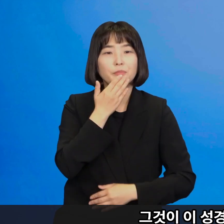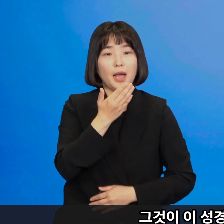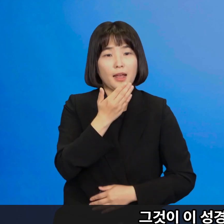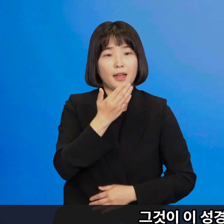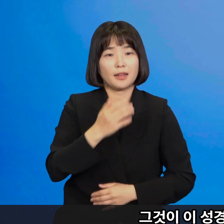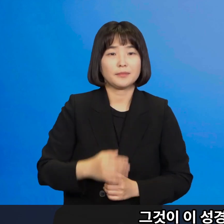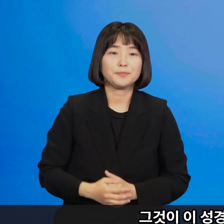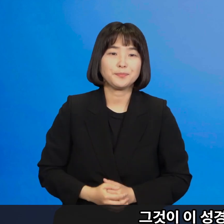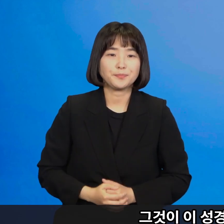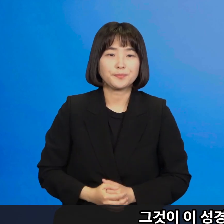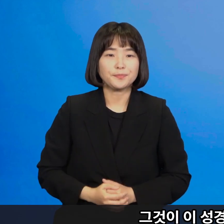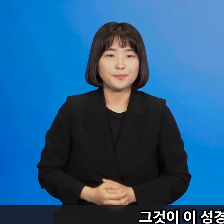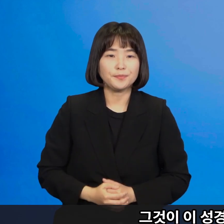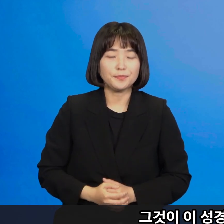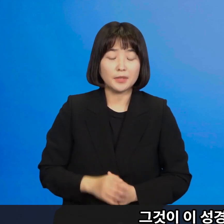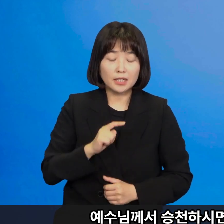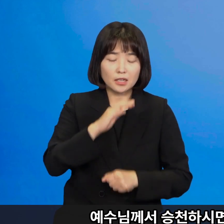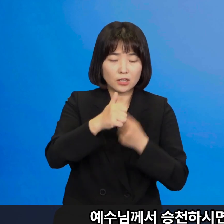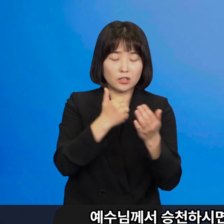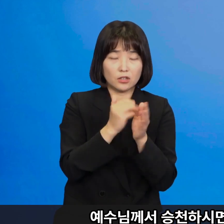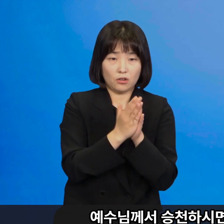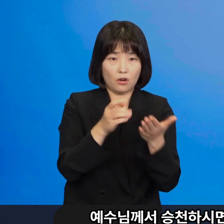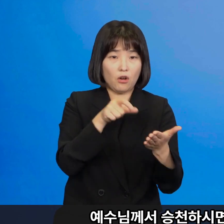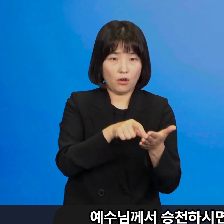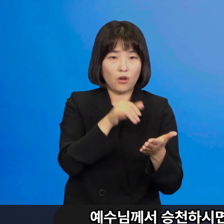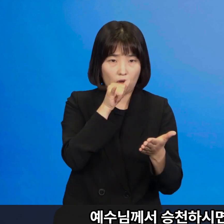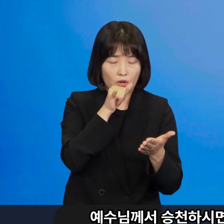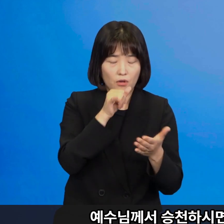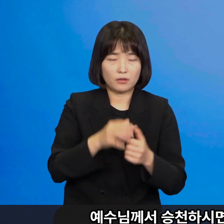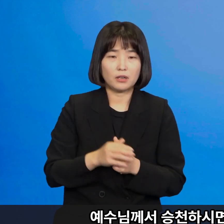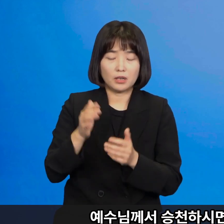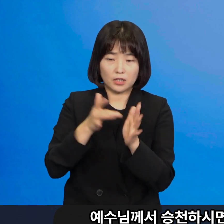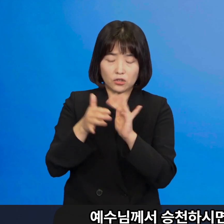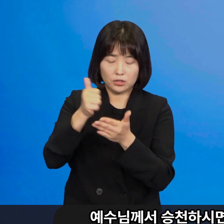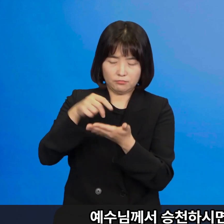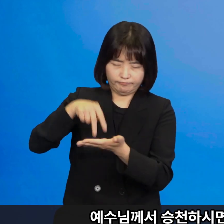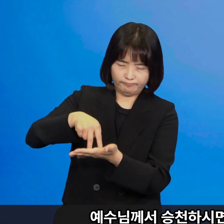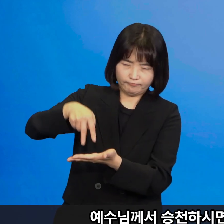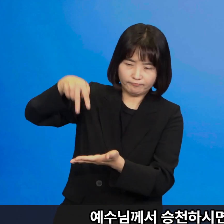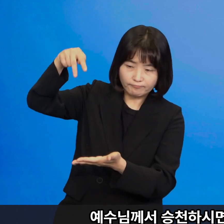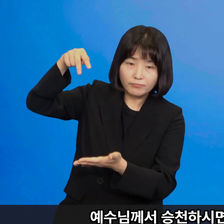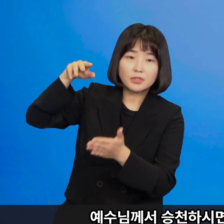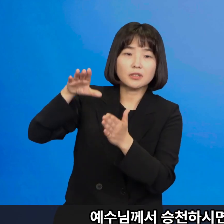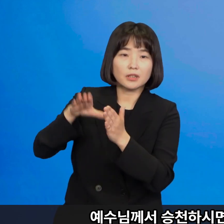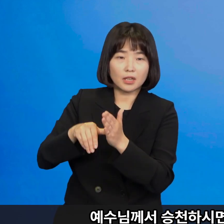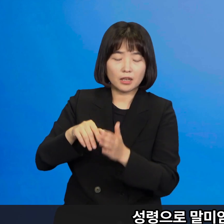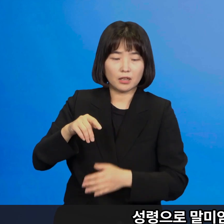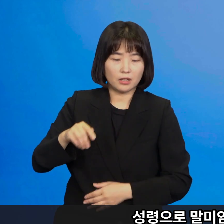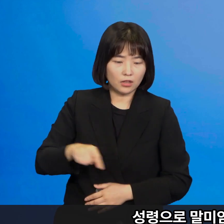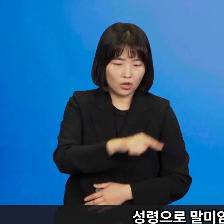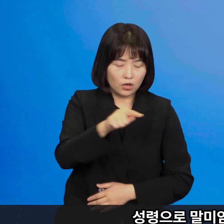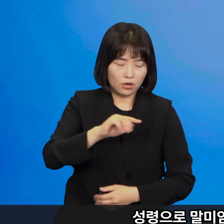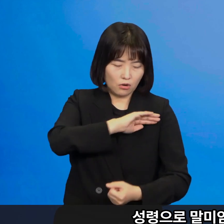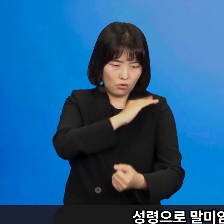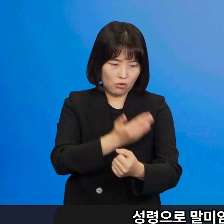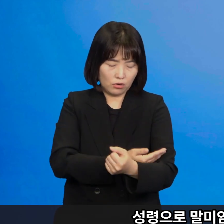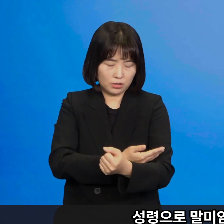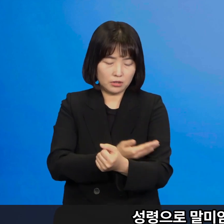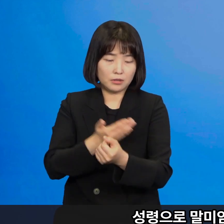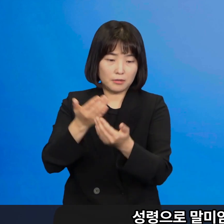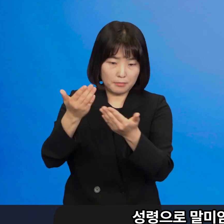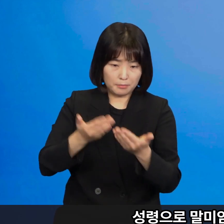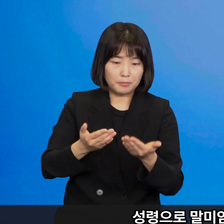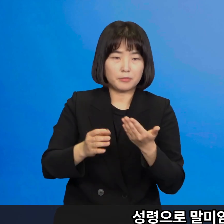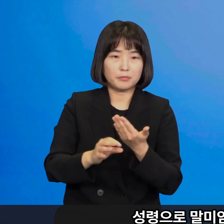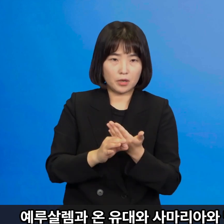그것이 이 성경의 역사였습니다. 예수님께서 승천하시면서 너희가 권능을 받으면, 성령으로 말미암아 권능을